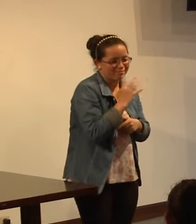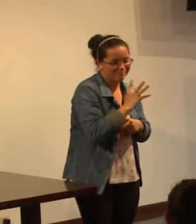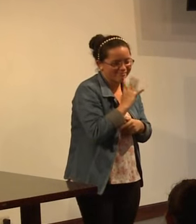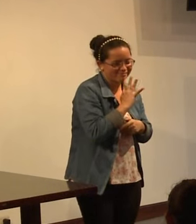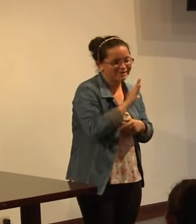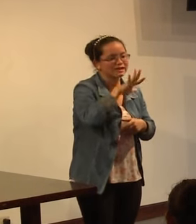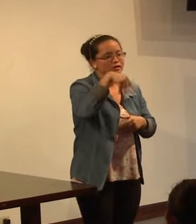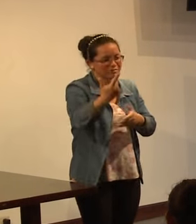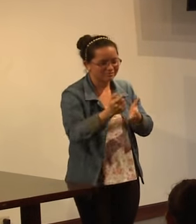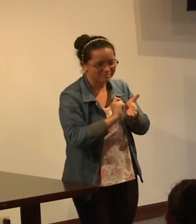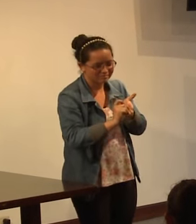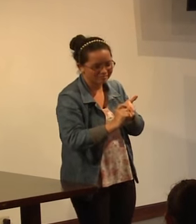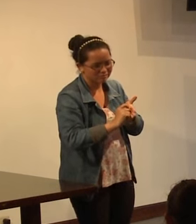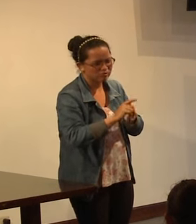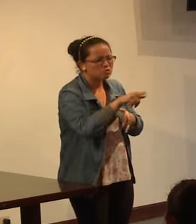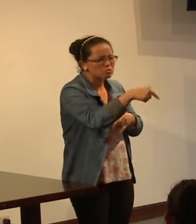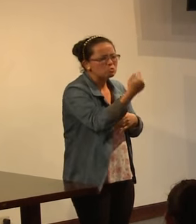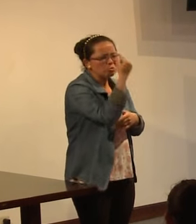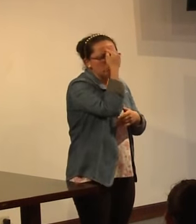ejemplo, aquí en Colombia?